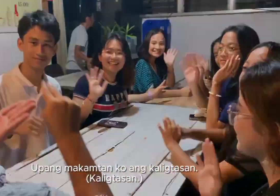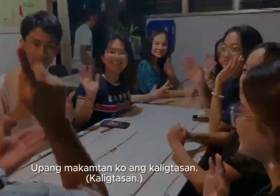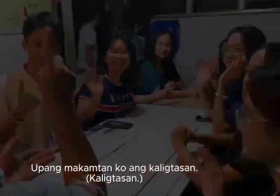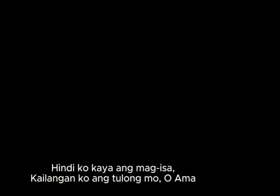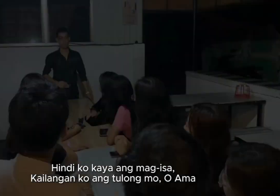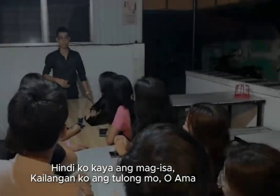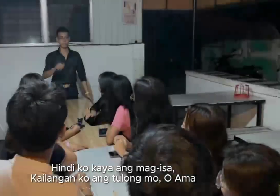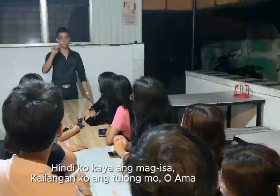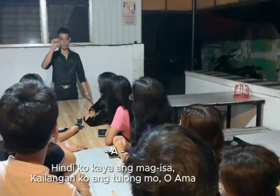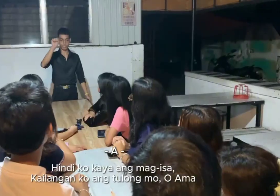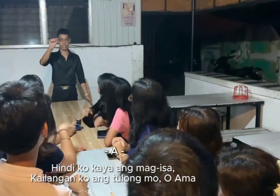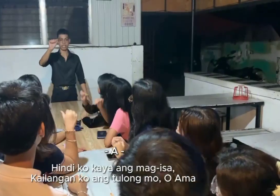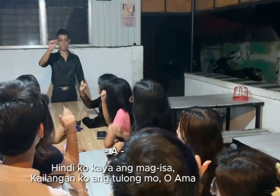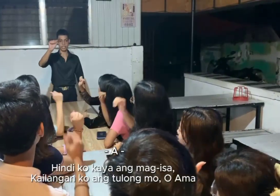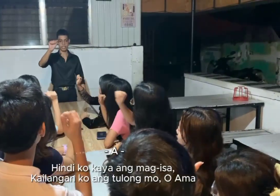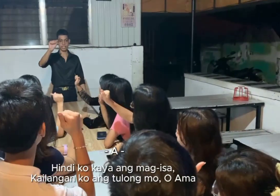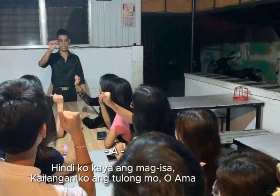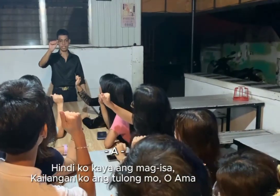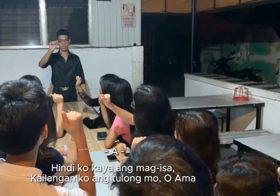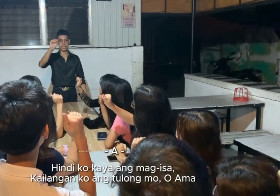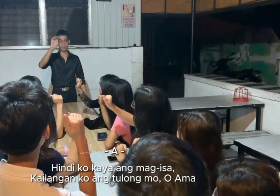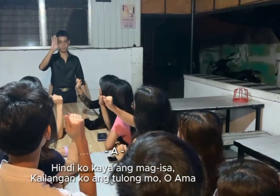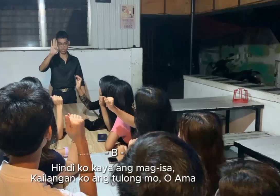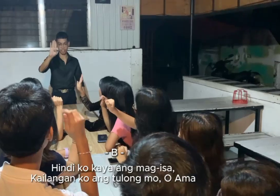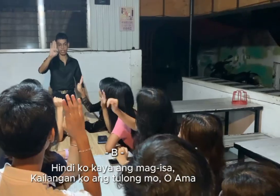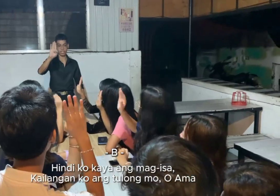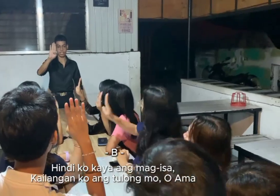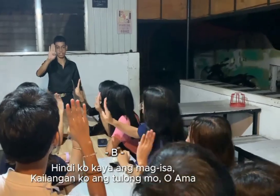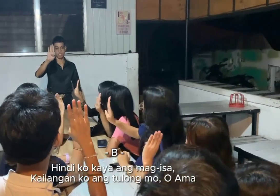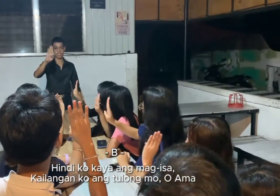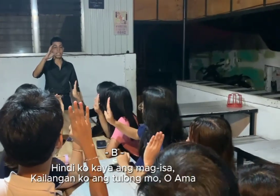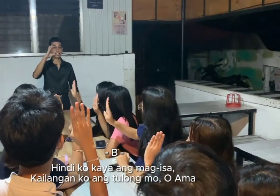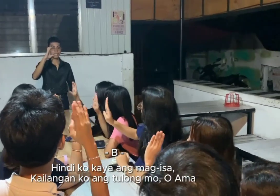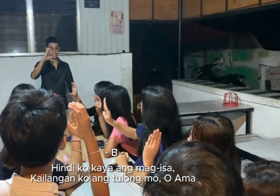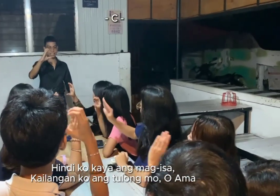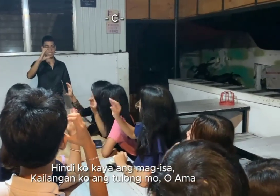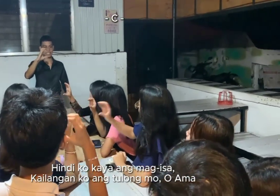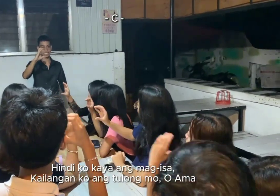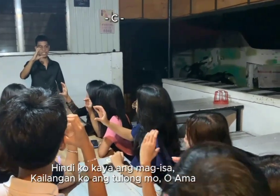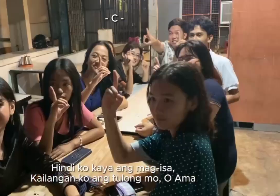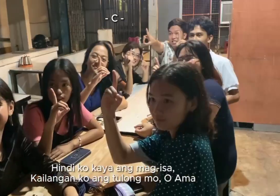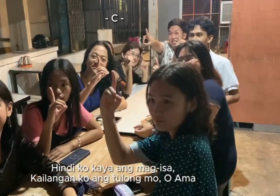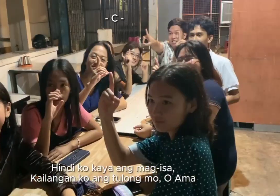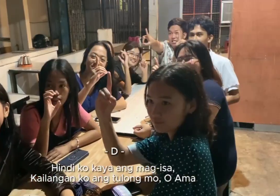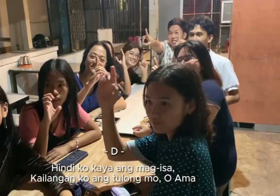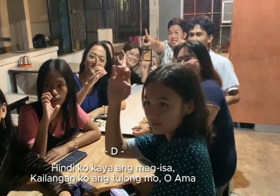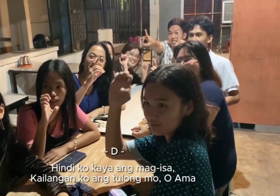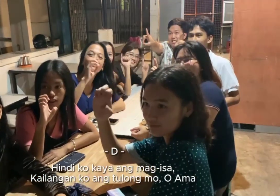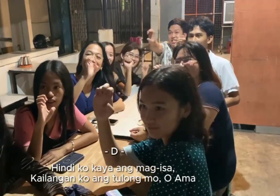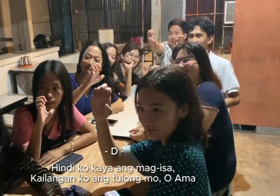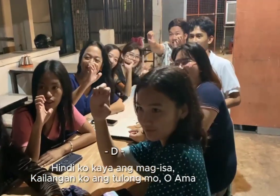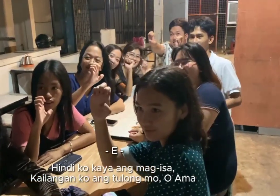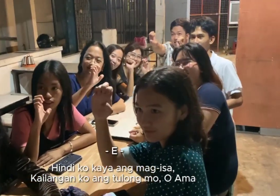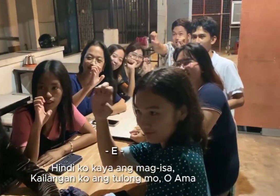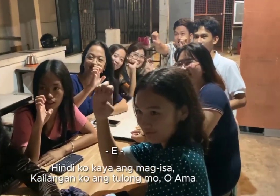kaligtasan. Hindi ko kaya ang mag-isa. Kailangan